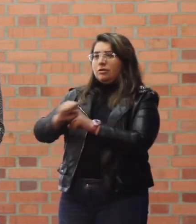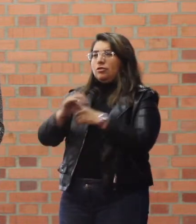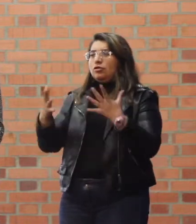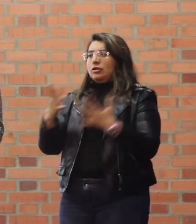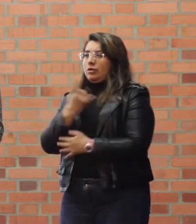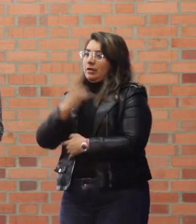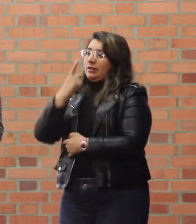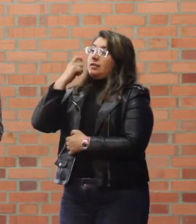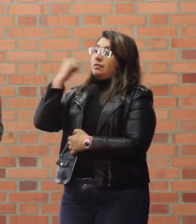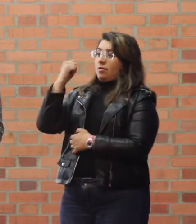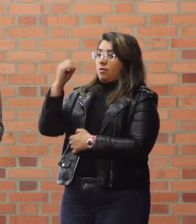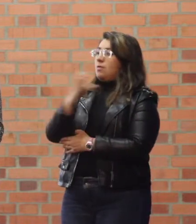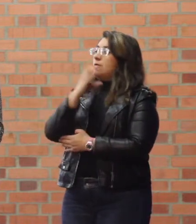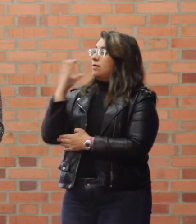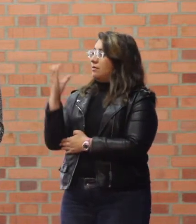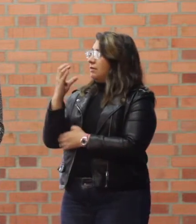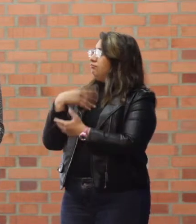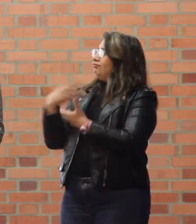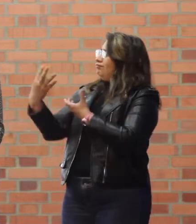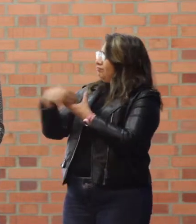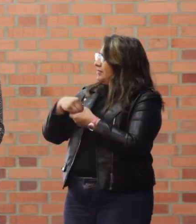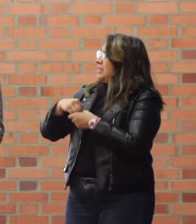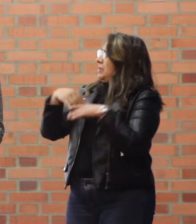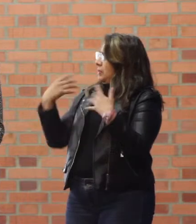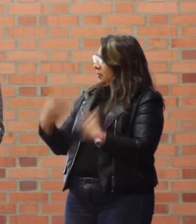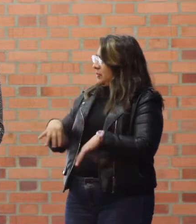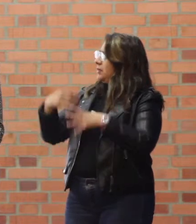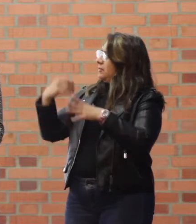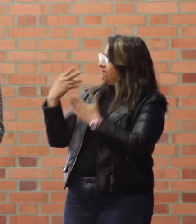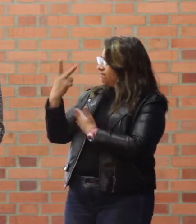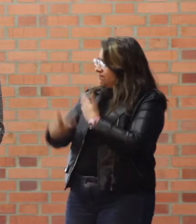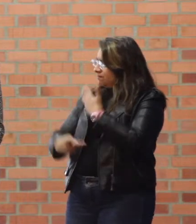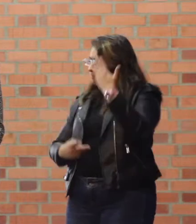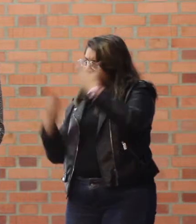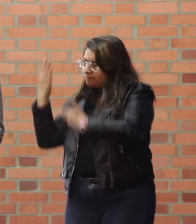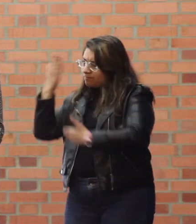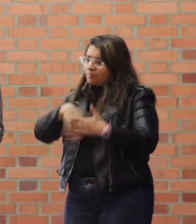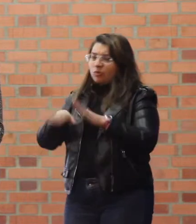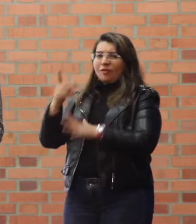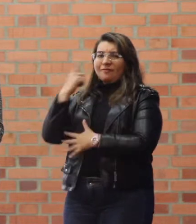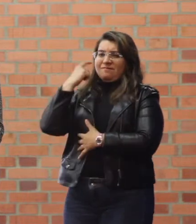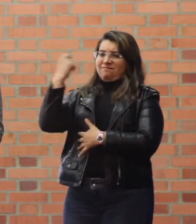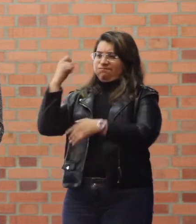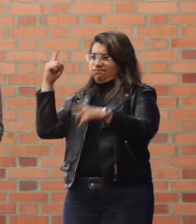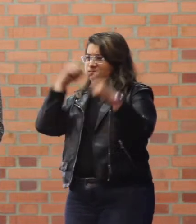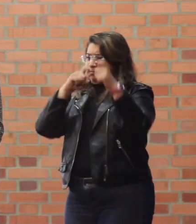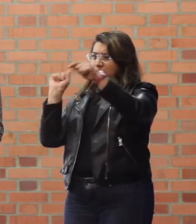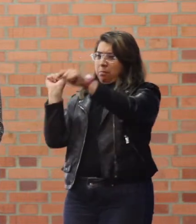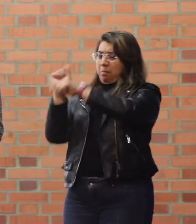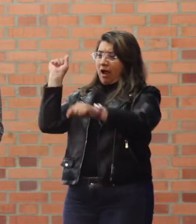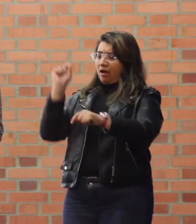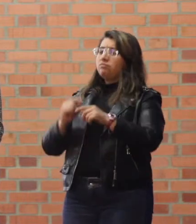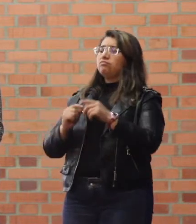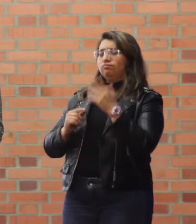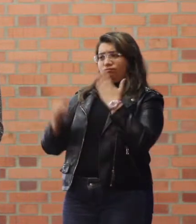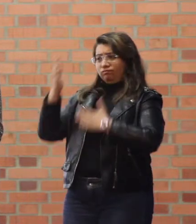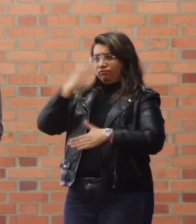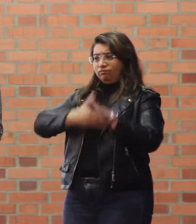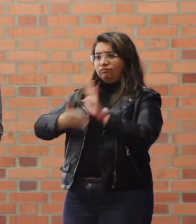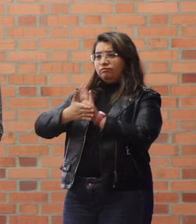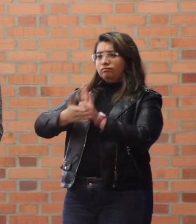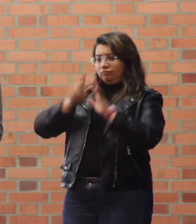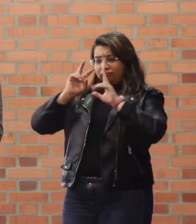Nacional de Colombia ha estado guiada por un proyecto feminista crítico tanto en su dimensión